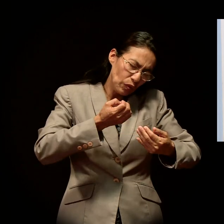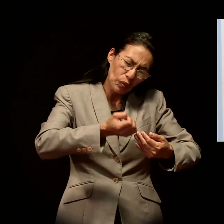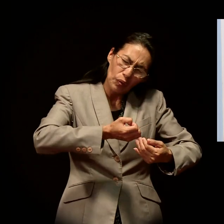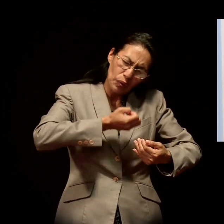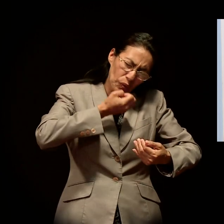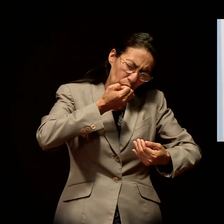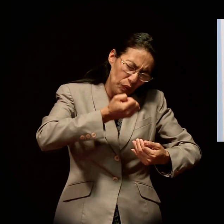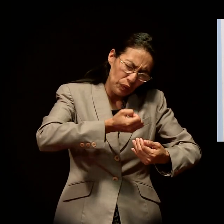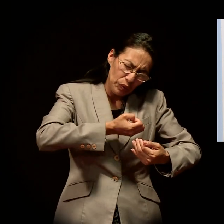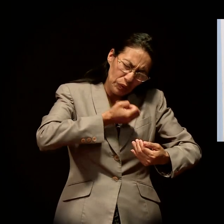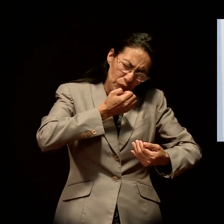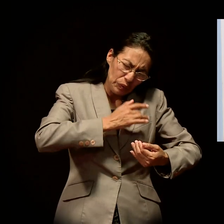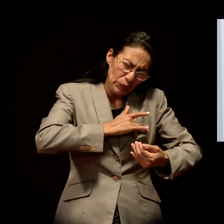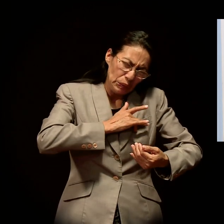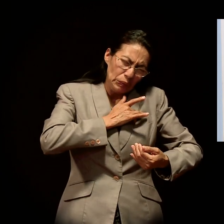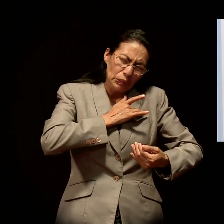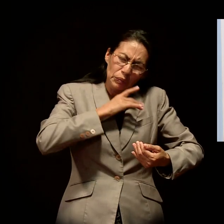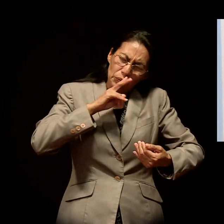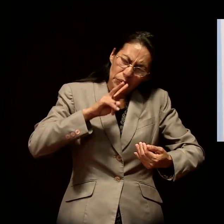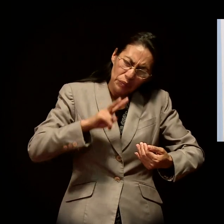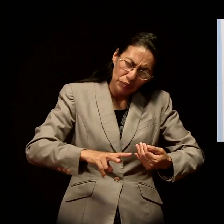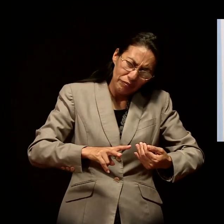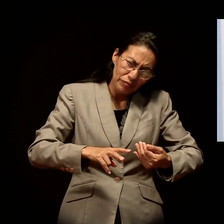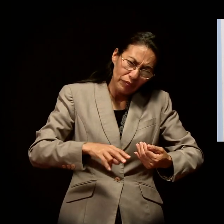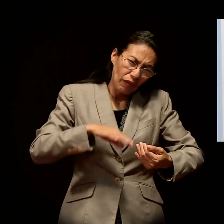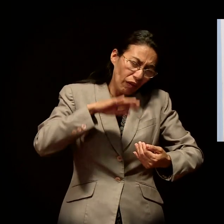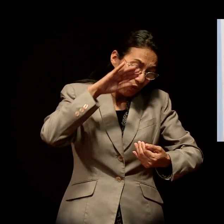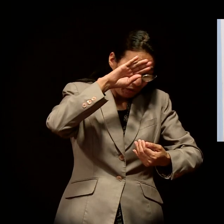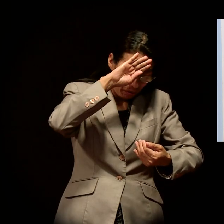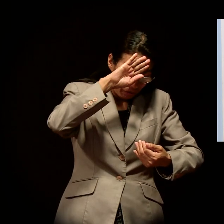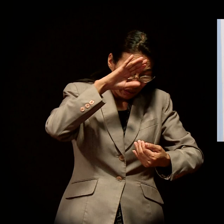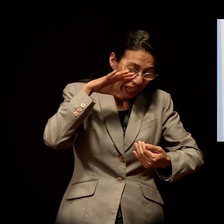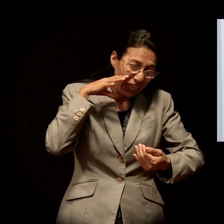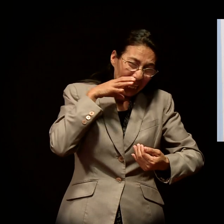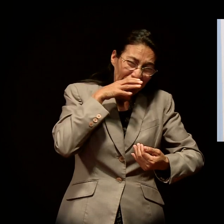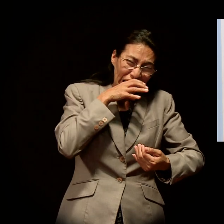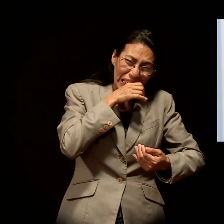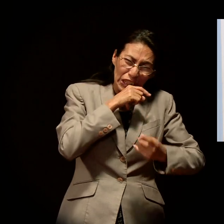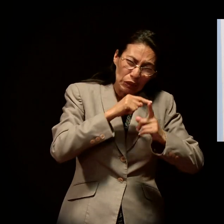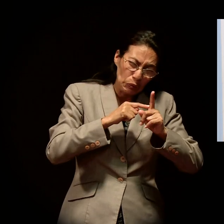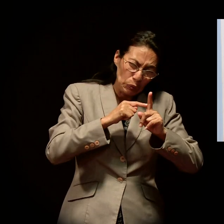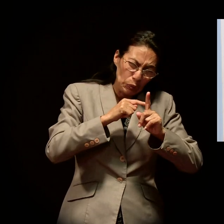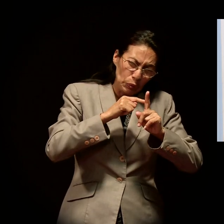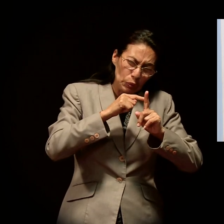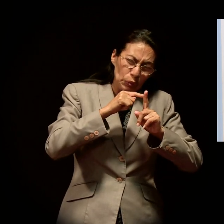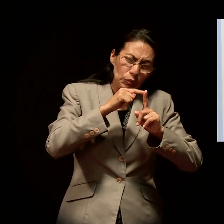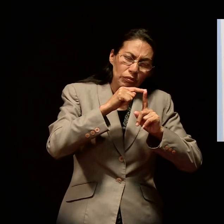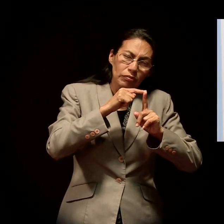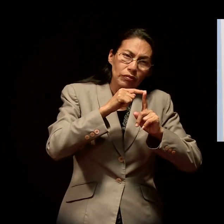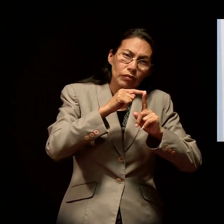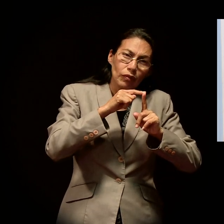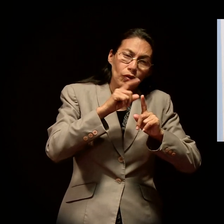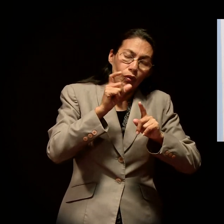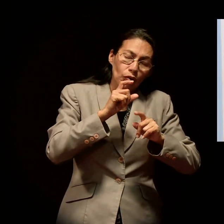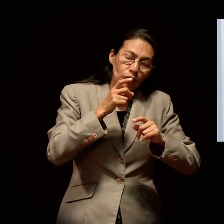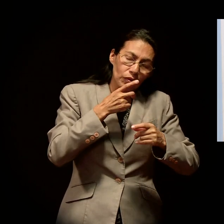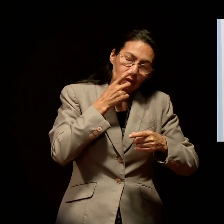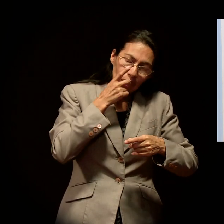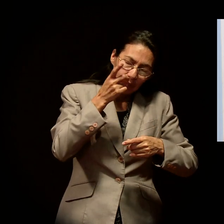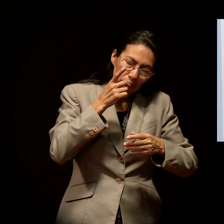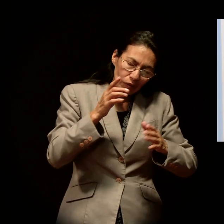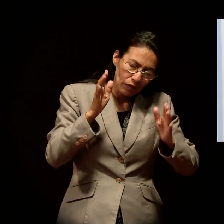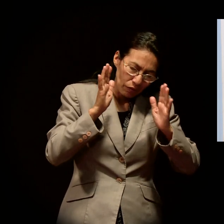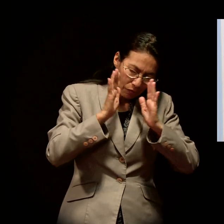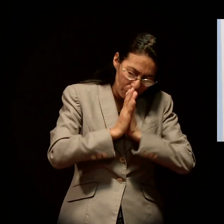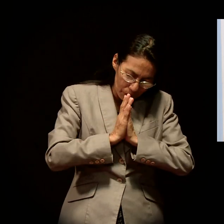oramos al Señor con fervor la fiebre seguía siendo alta muy alta pero